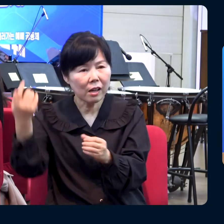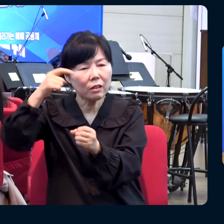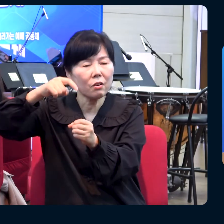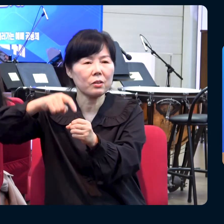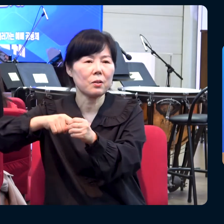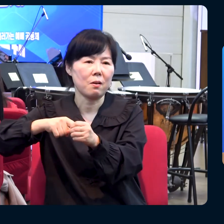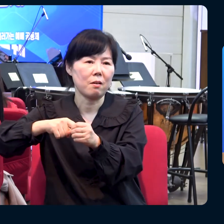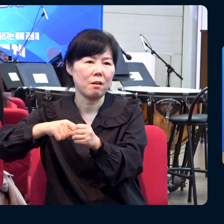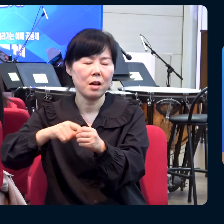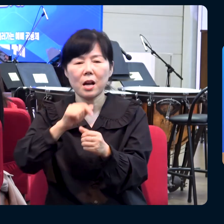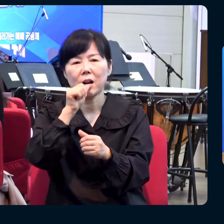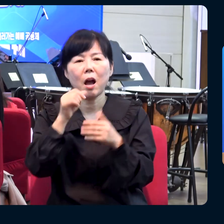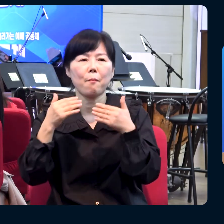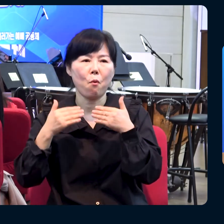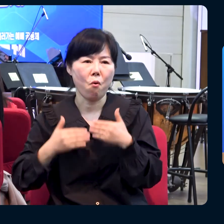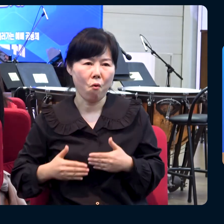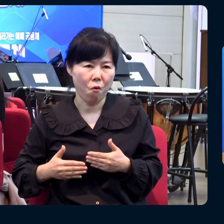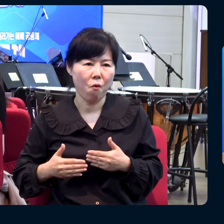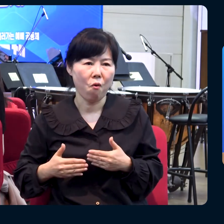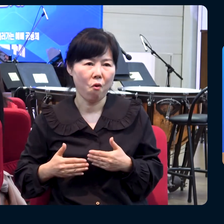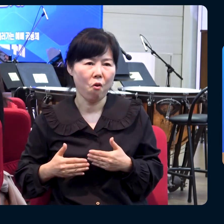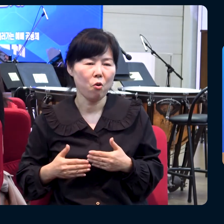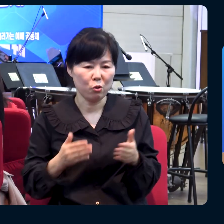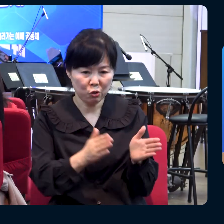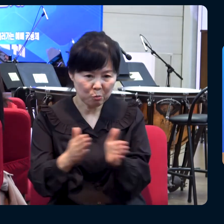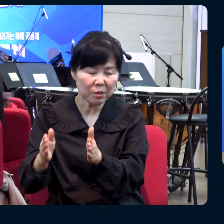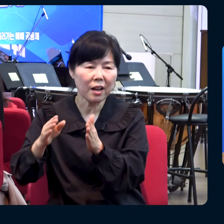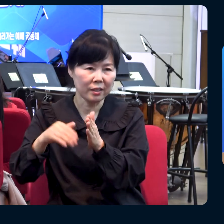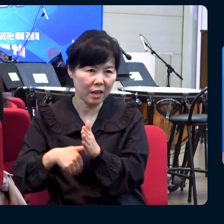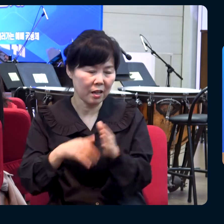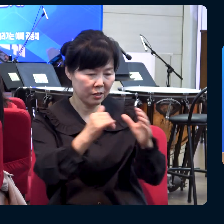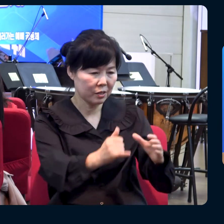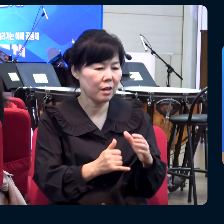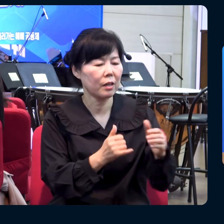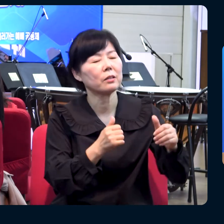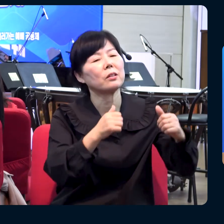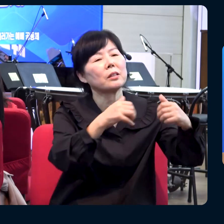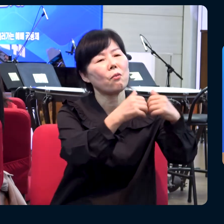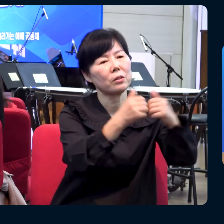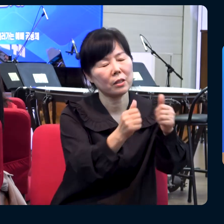영의 갑옷을 아까 목사님